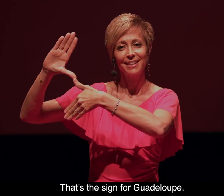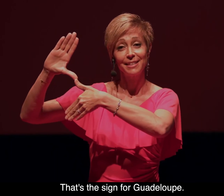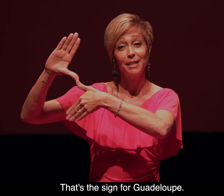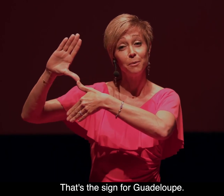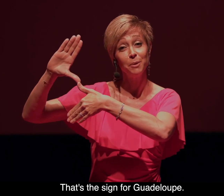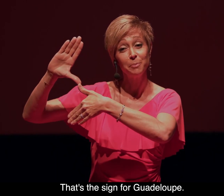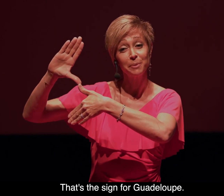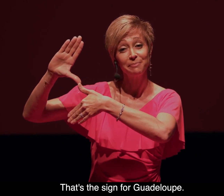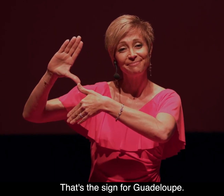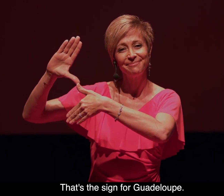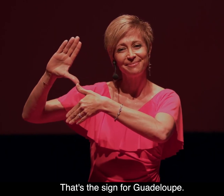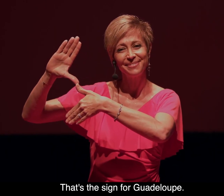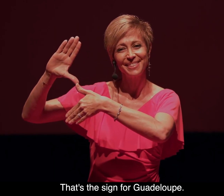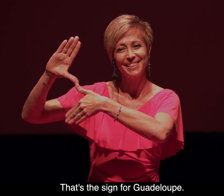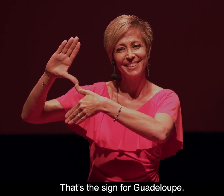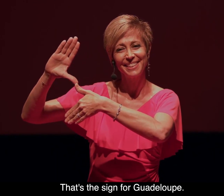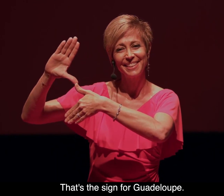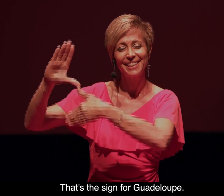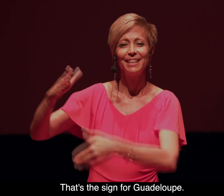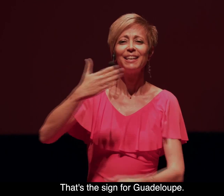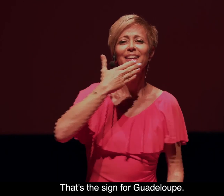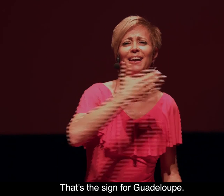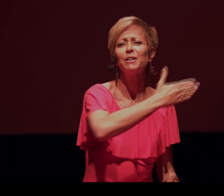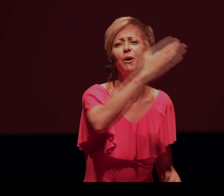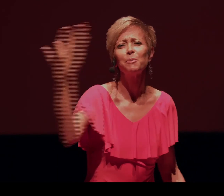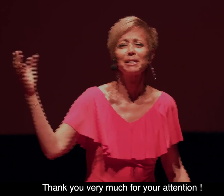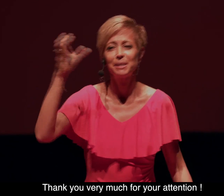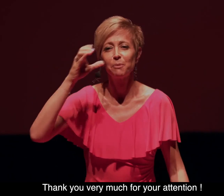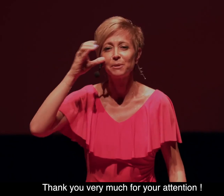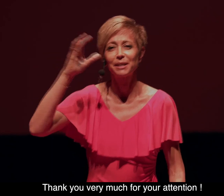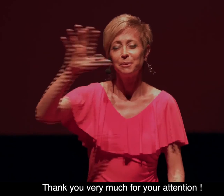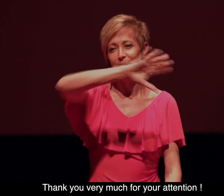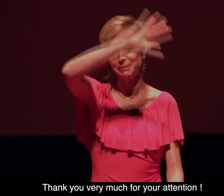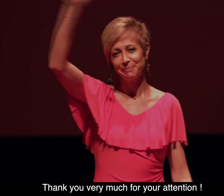C'est la Guadeloupe. Un grand merci pour votre écoute.